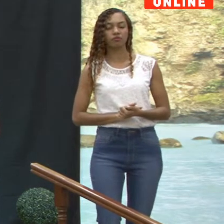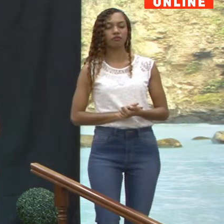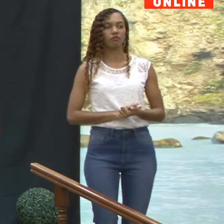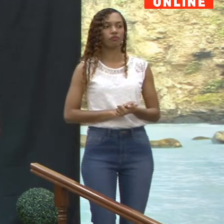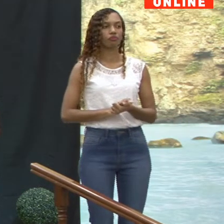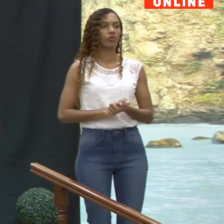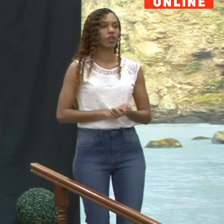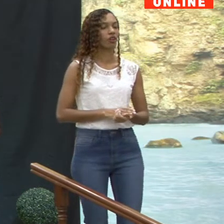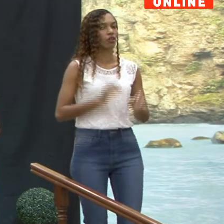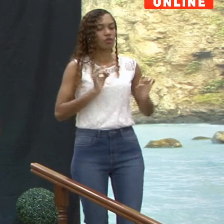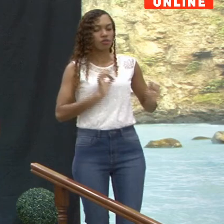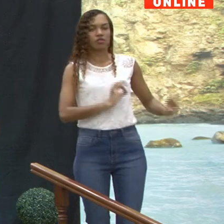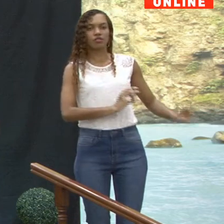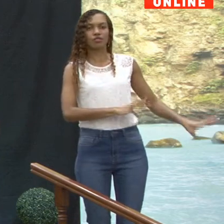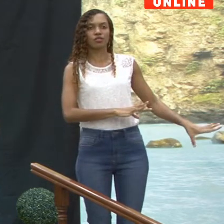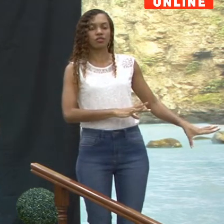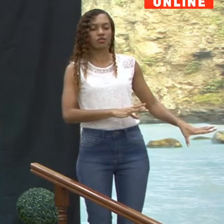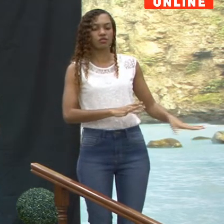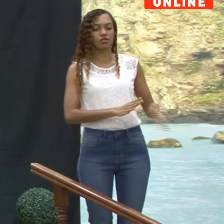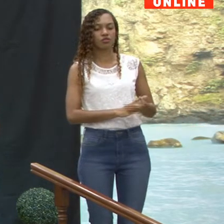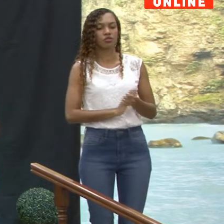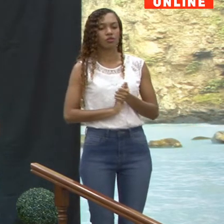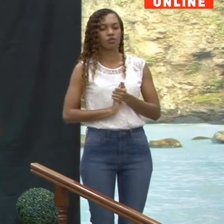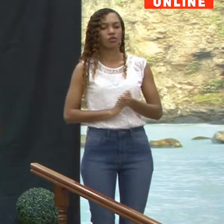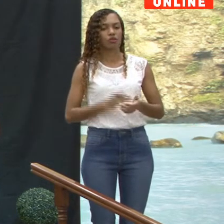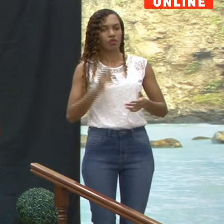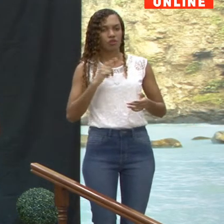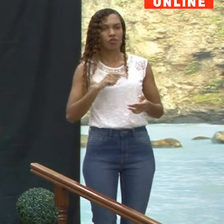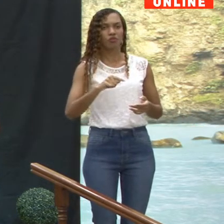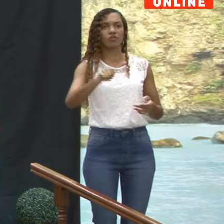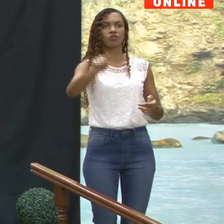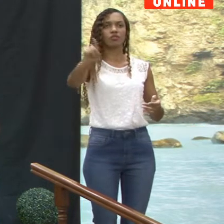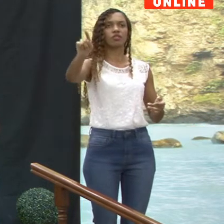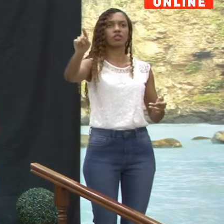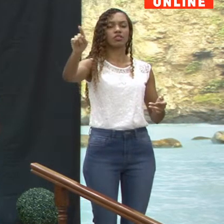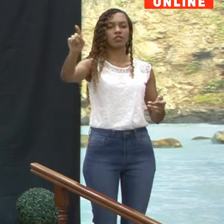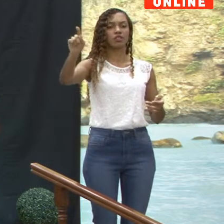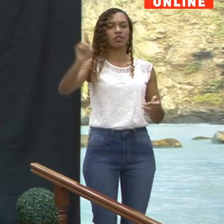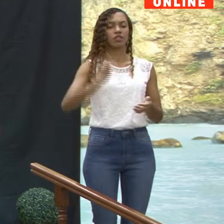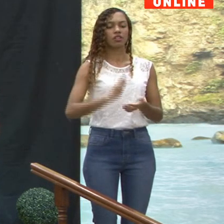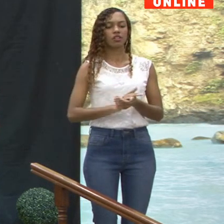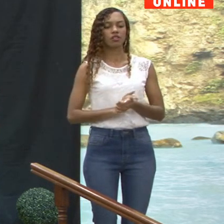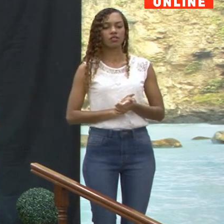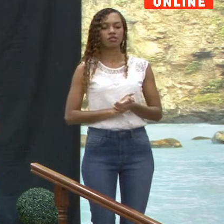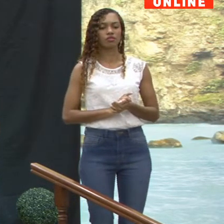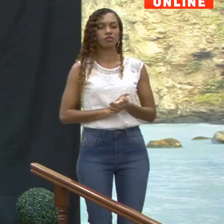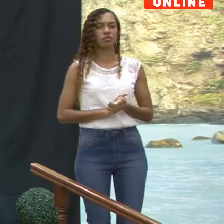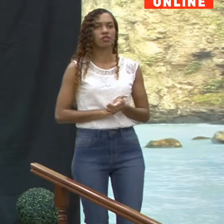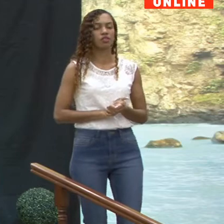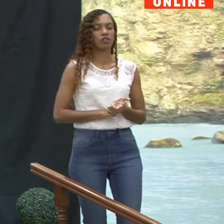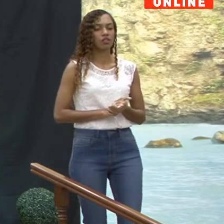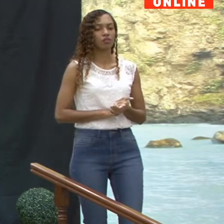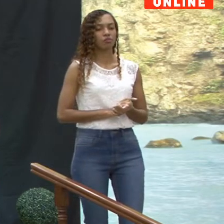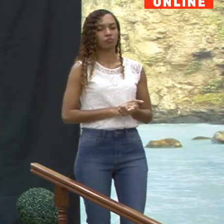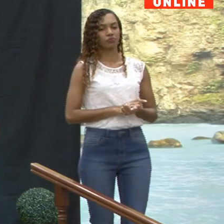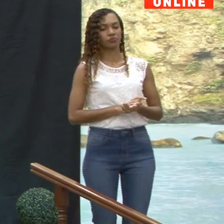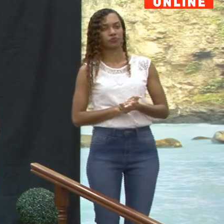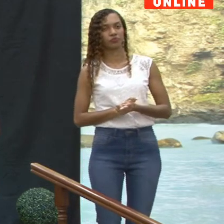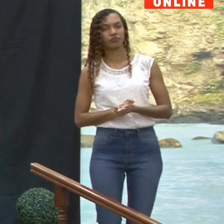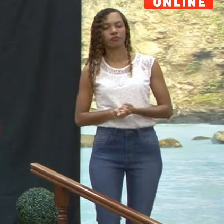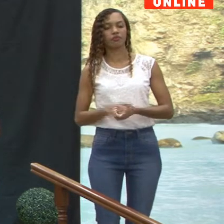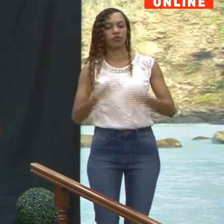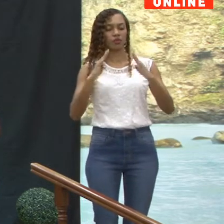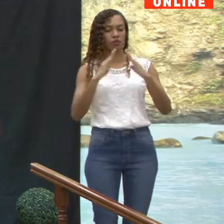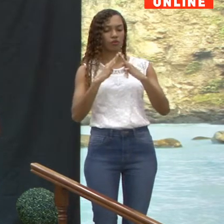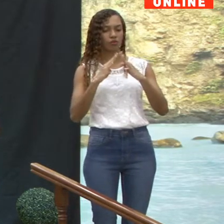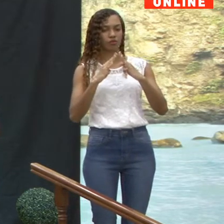já desistiram, Senhor, que o Senhor possa alcançá-los, ó Deus, para que eles possam se lembrar, Pai, dos momentos, Pai amado, que eles passaram na Tua